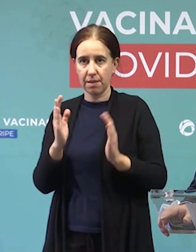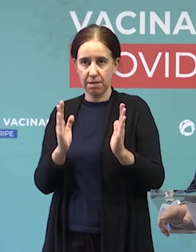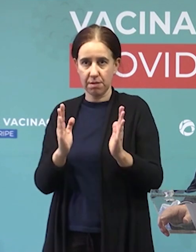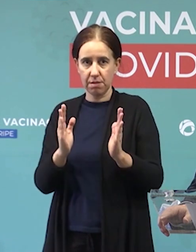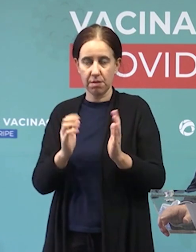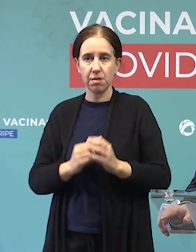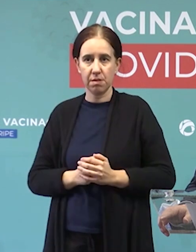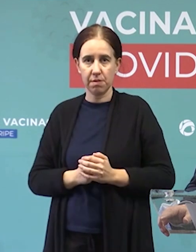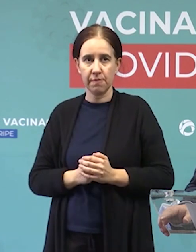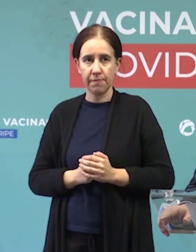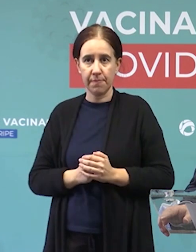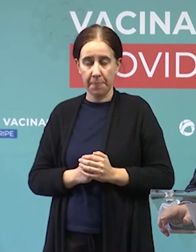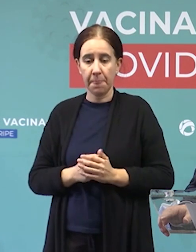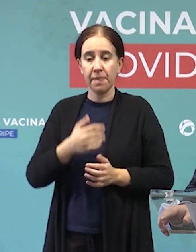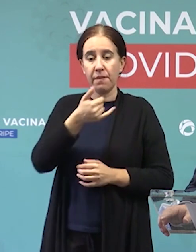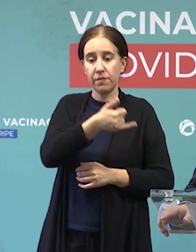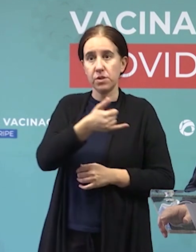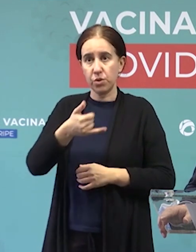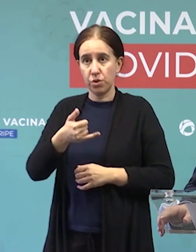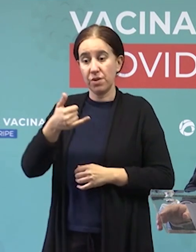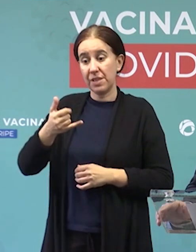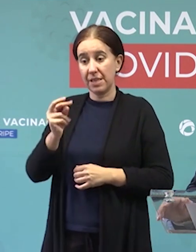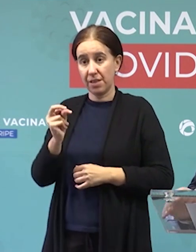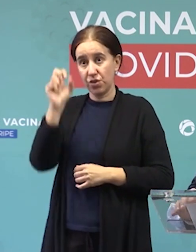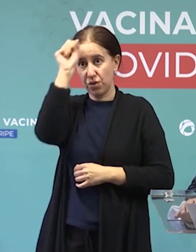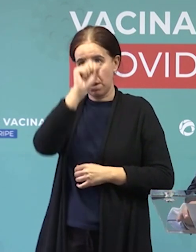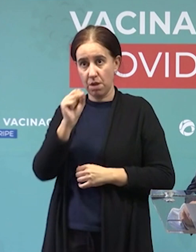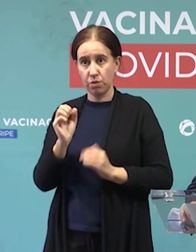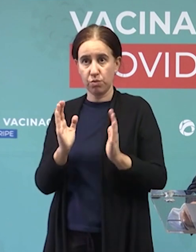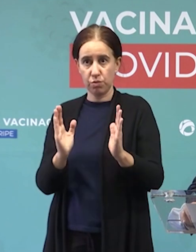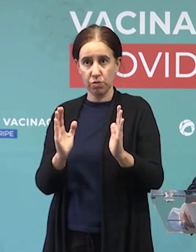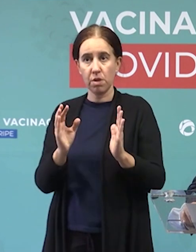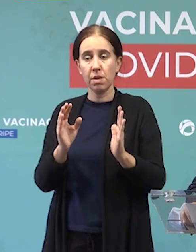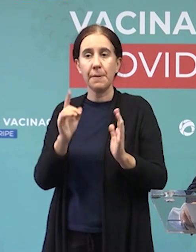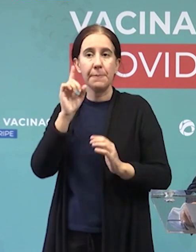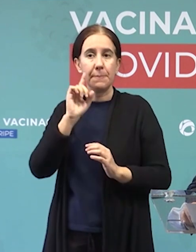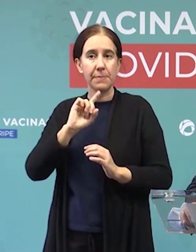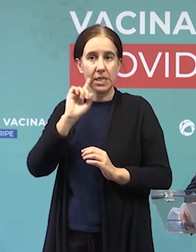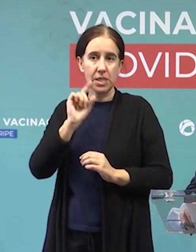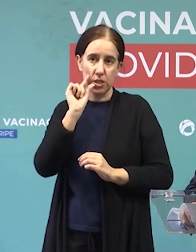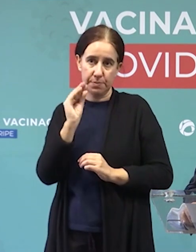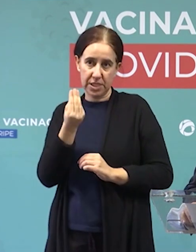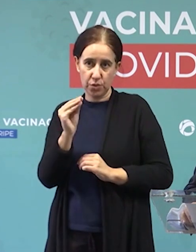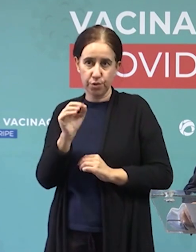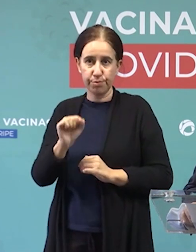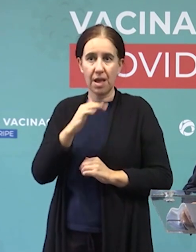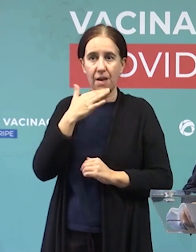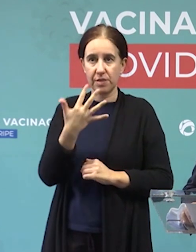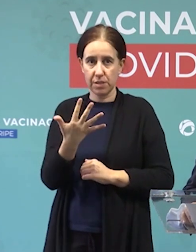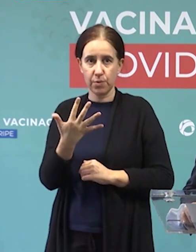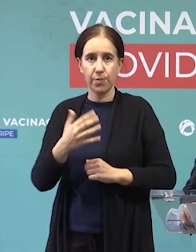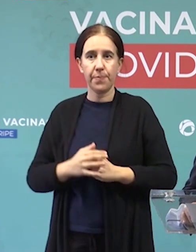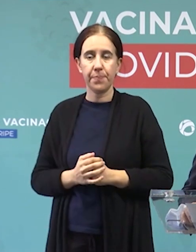anos. A 22 e 23 de janeiro, as meninas e os meninos de 5